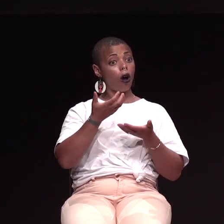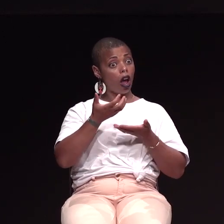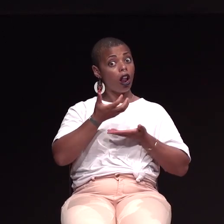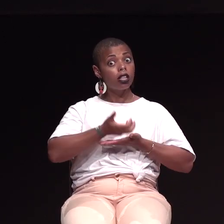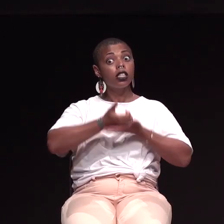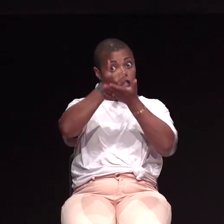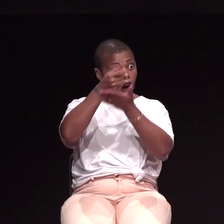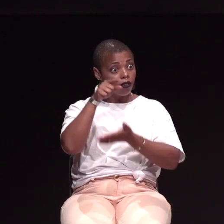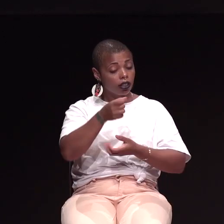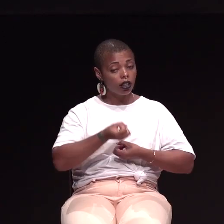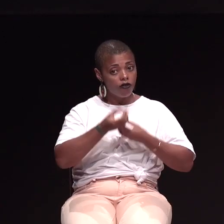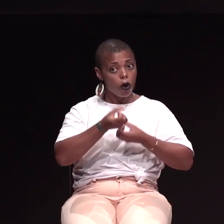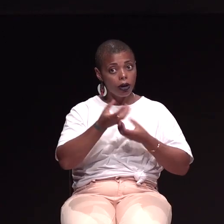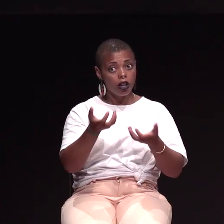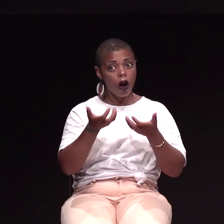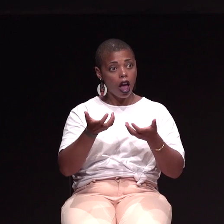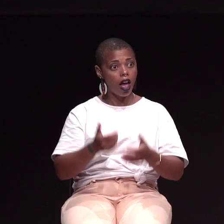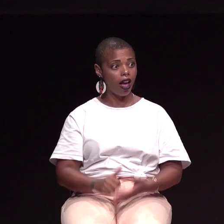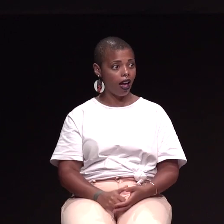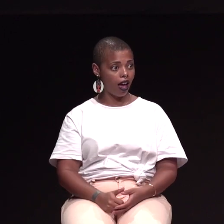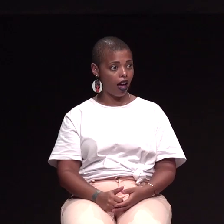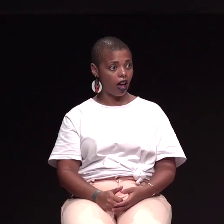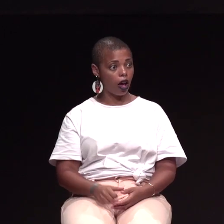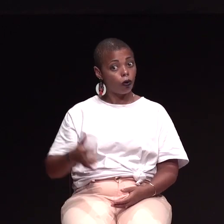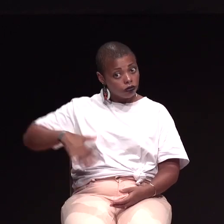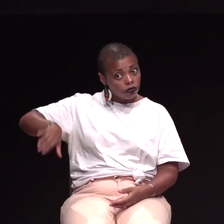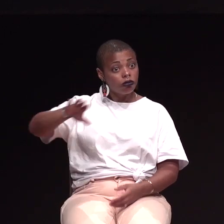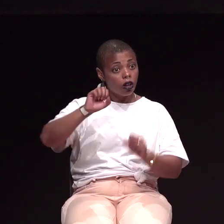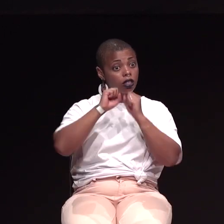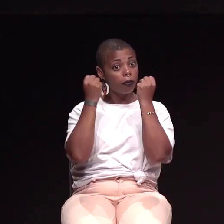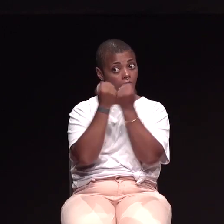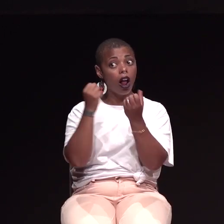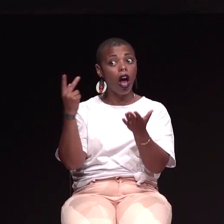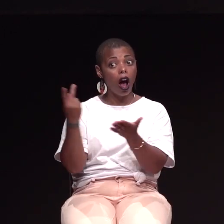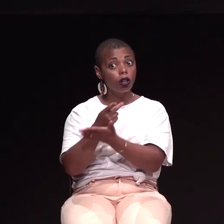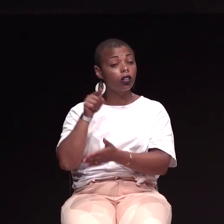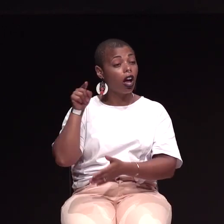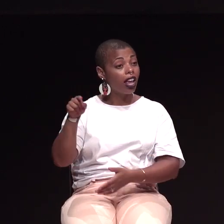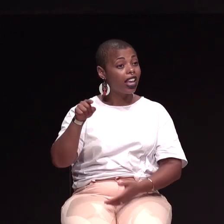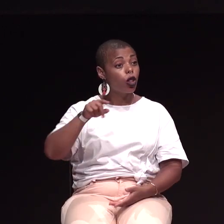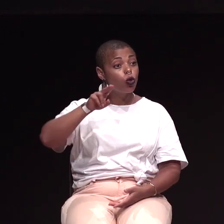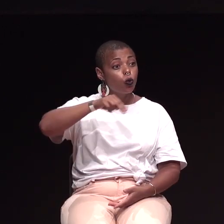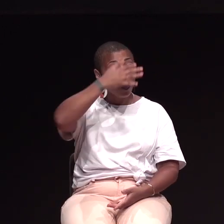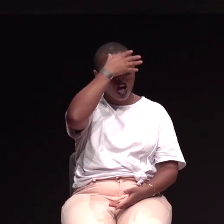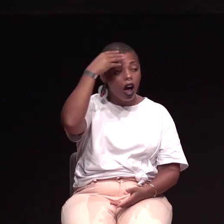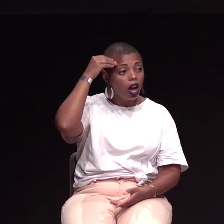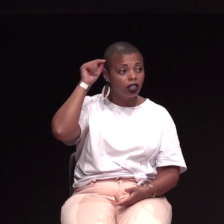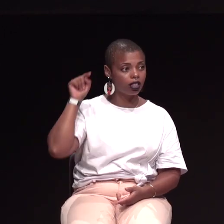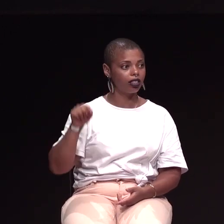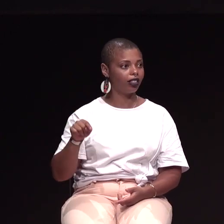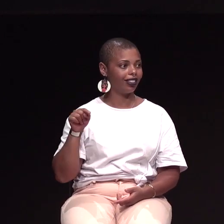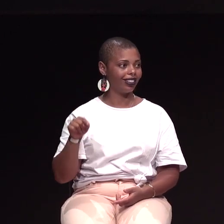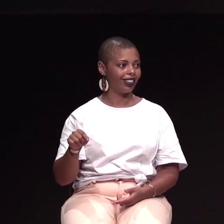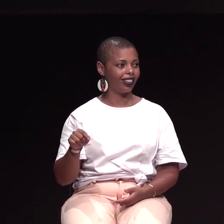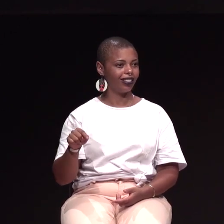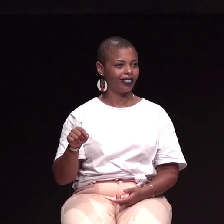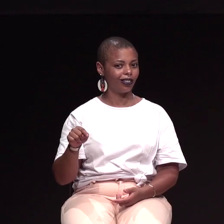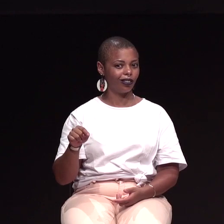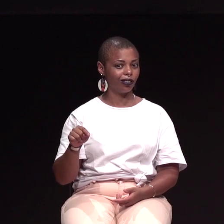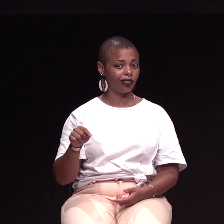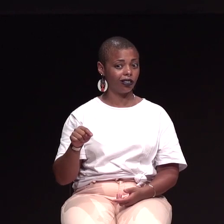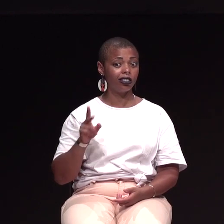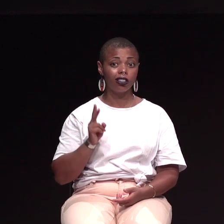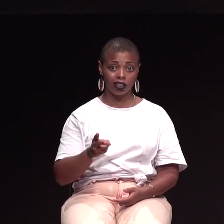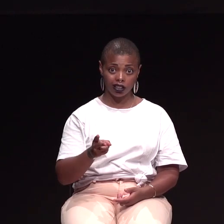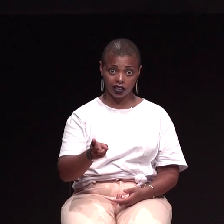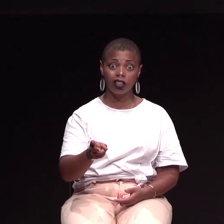nos anais daquele seminário, que não apagassem isso quando fossem fazer a